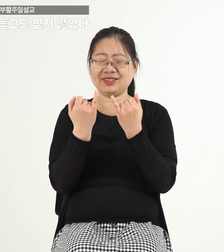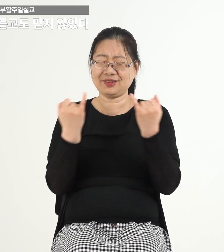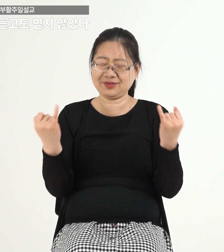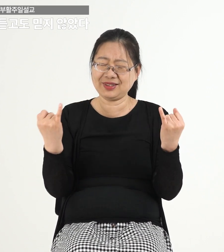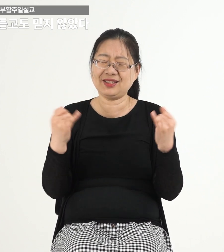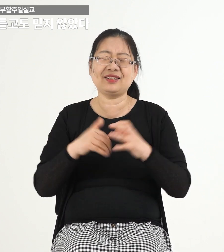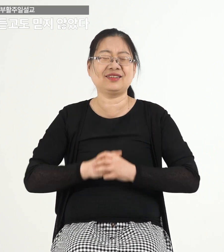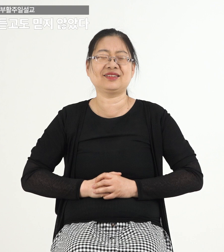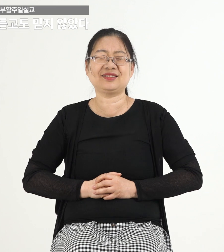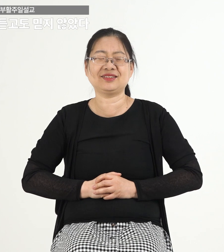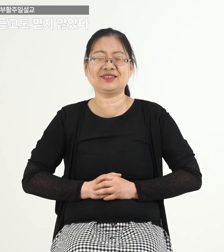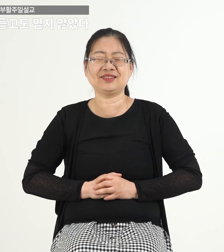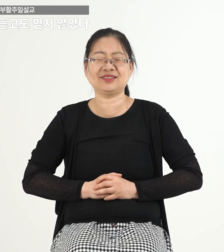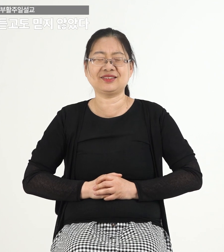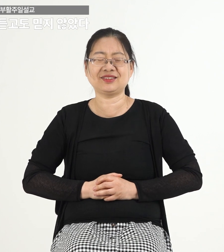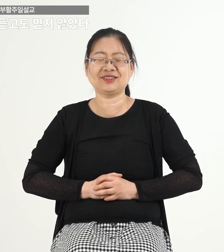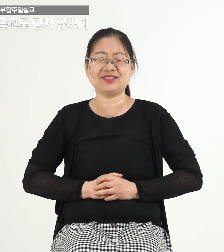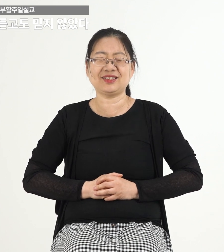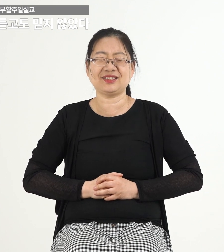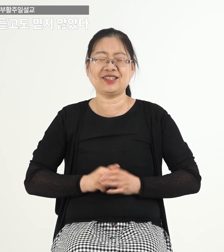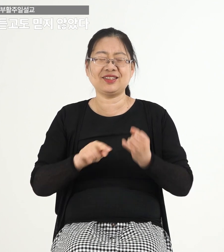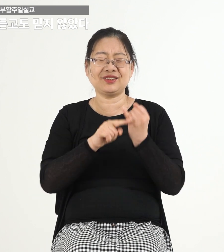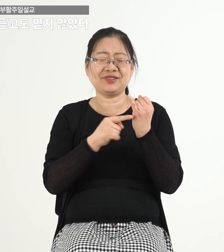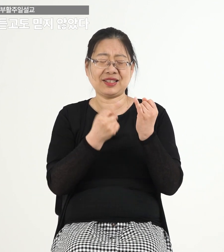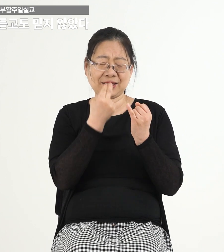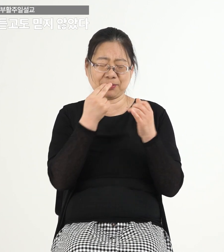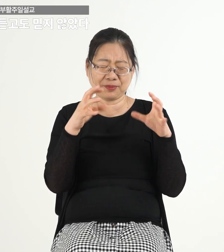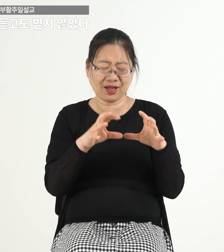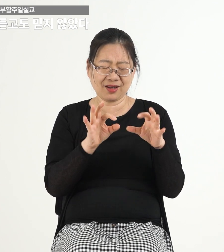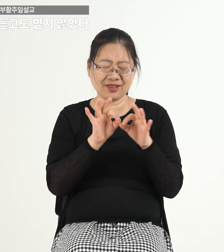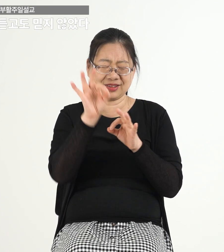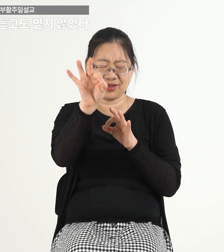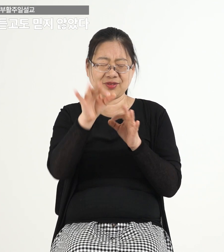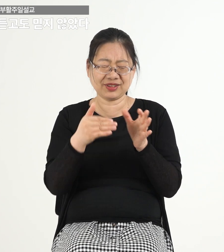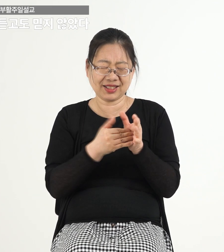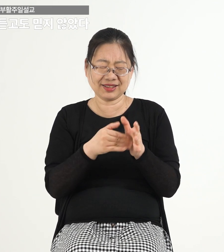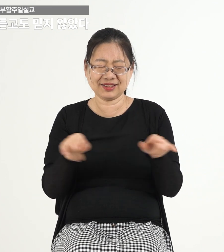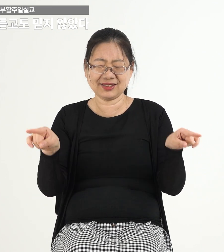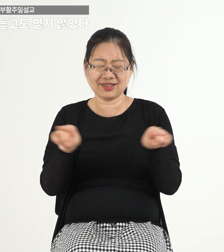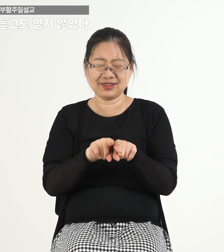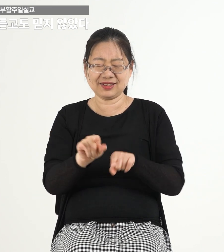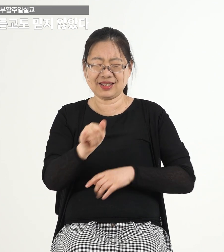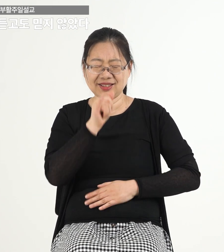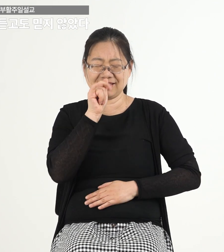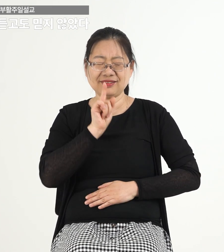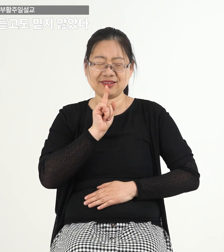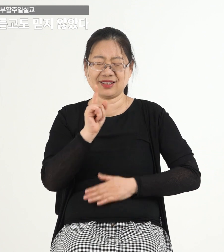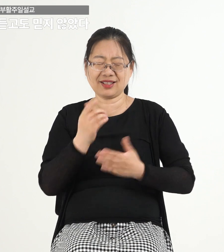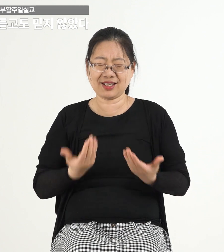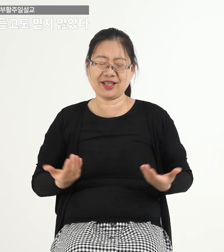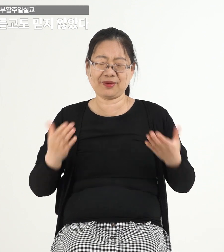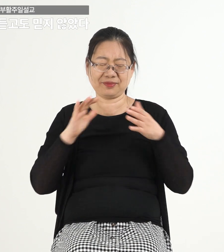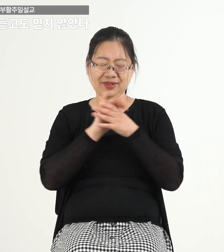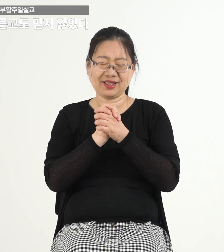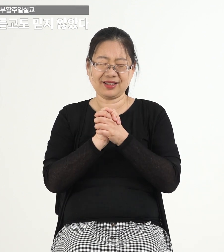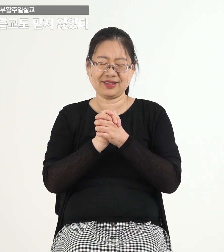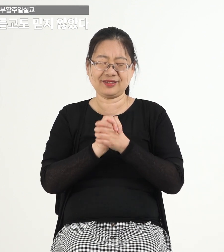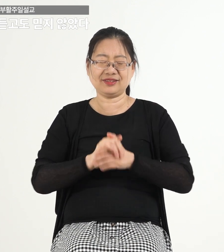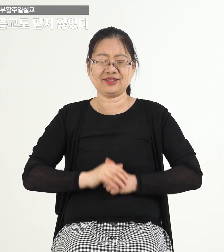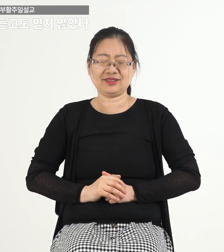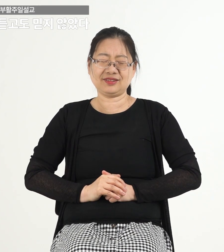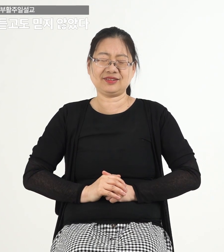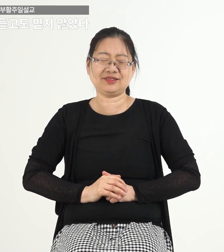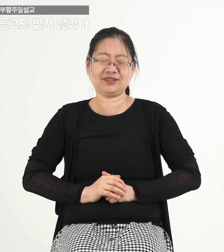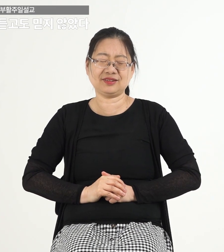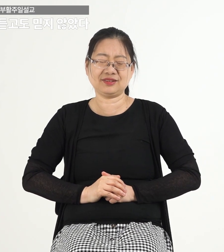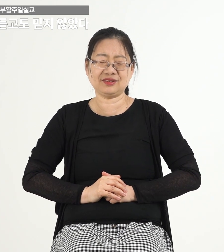형제자매들 복중의 생명까지 영원토록 함께 있을지어다. 아멘.